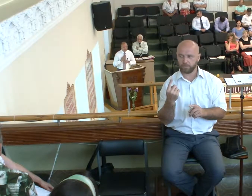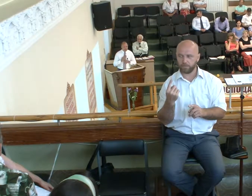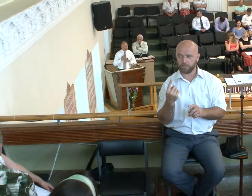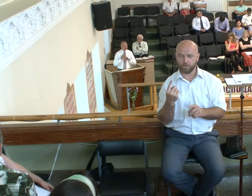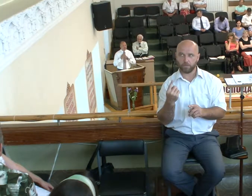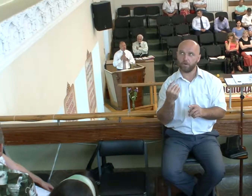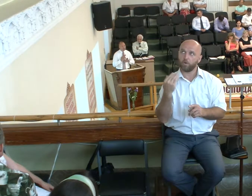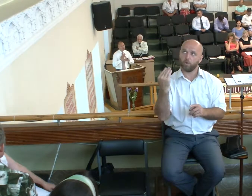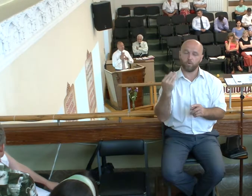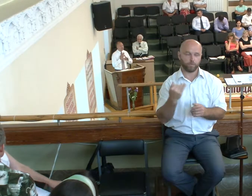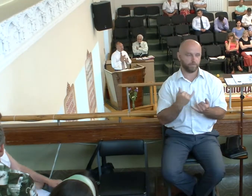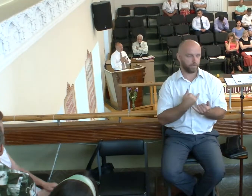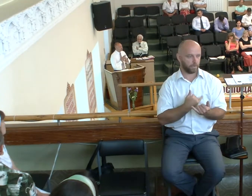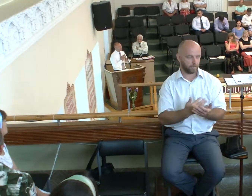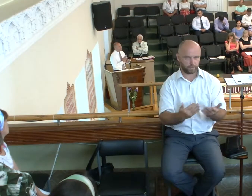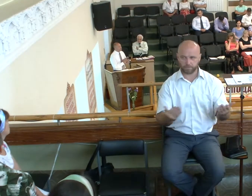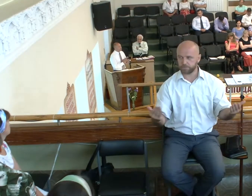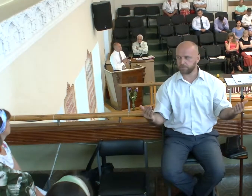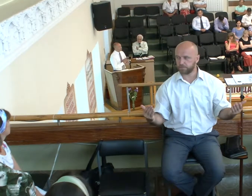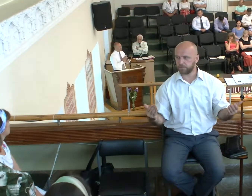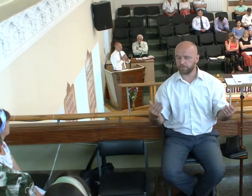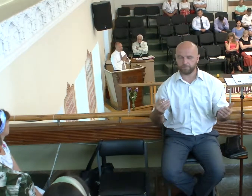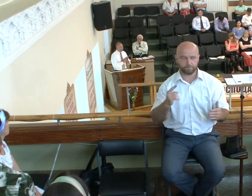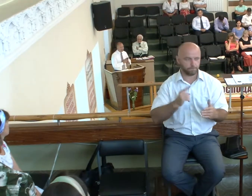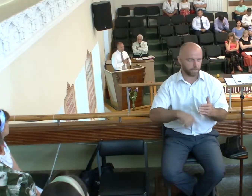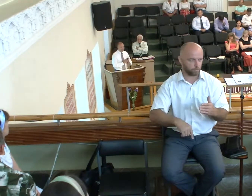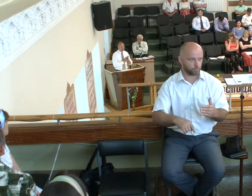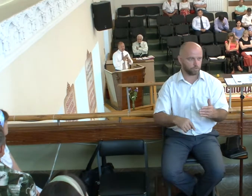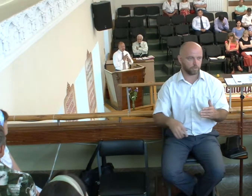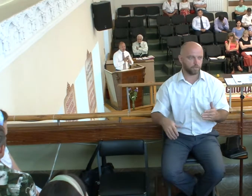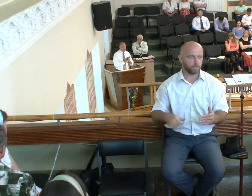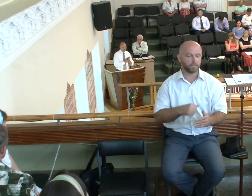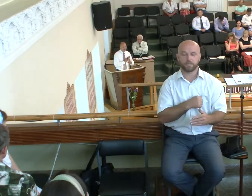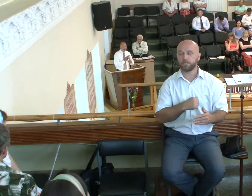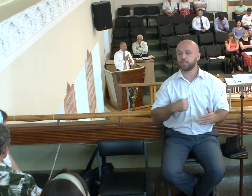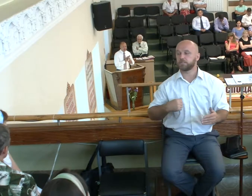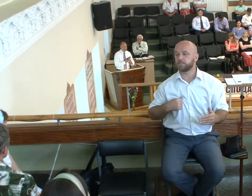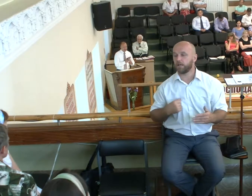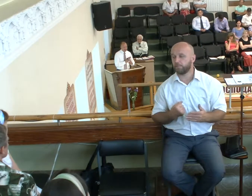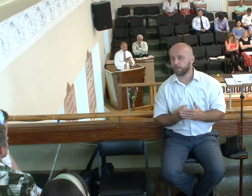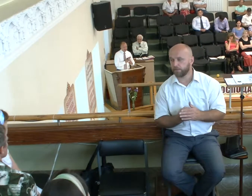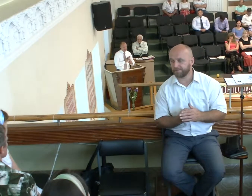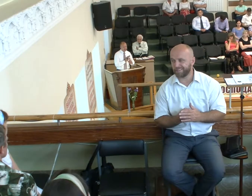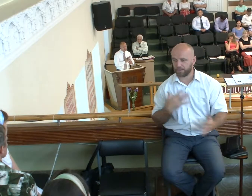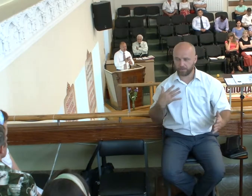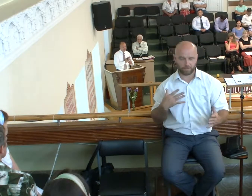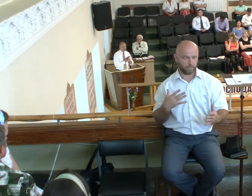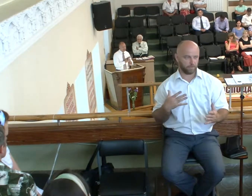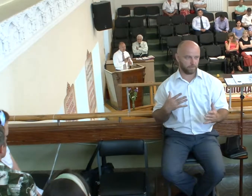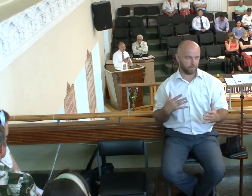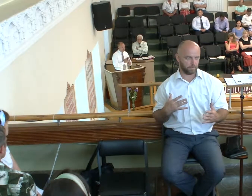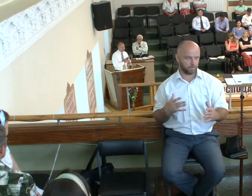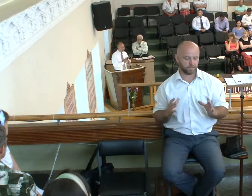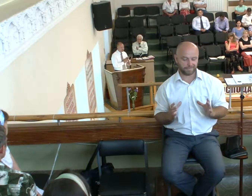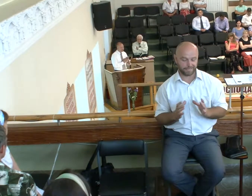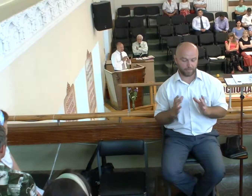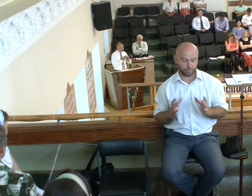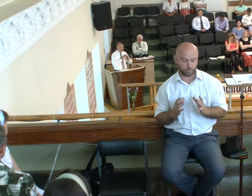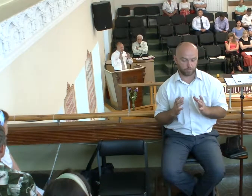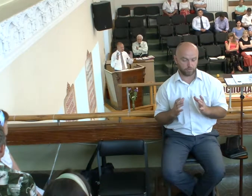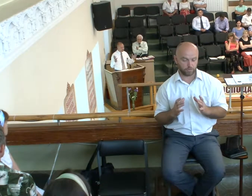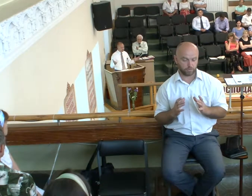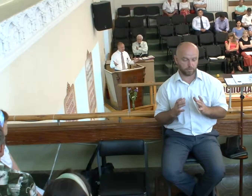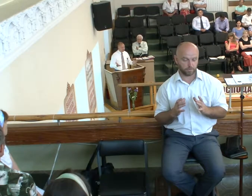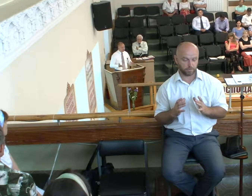для нас, Христос для нас, верующий, самая дорогая ценность. Самая дорогая